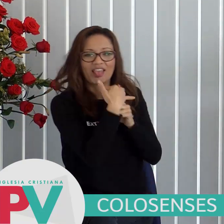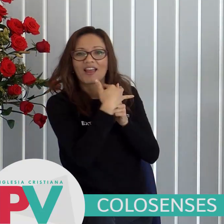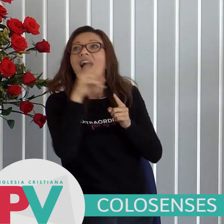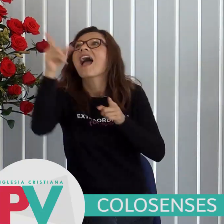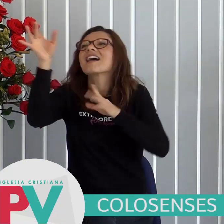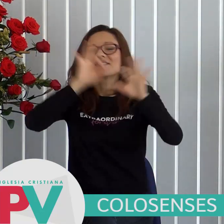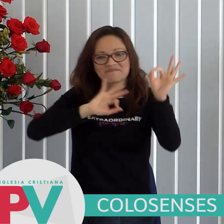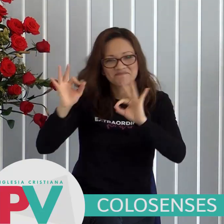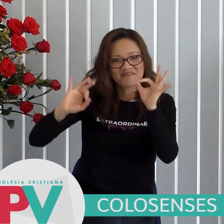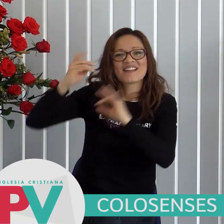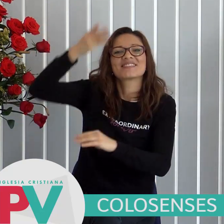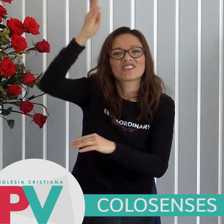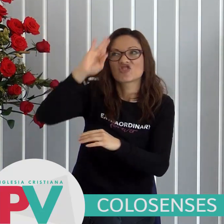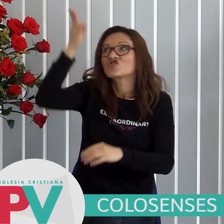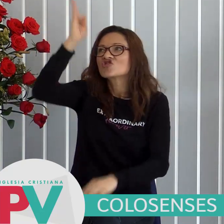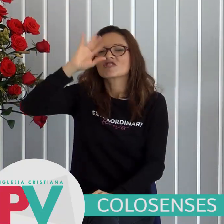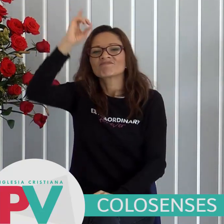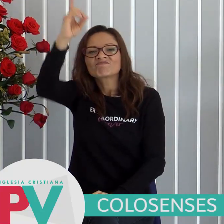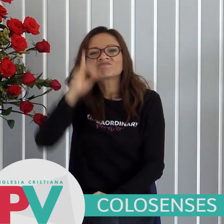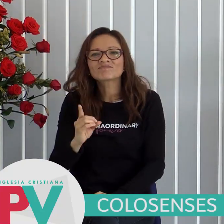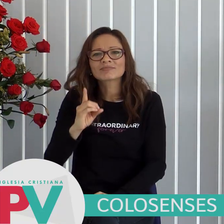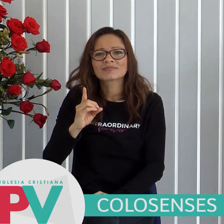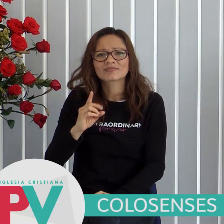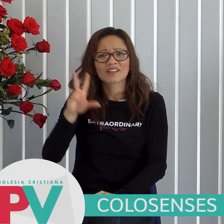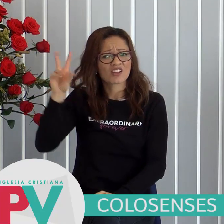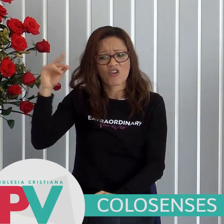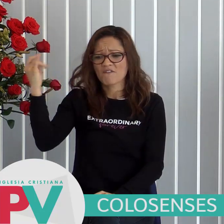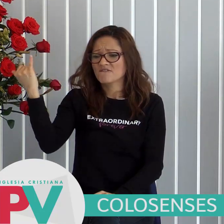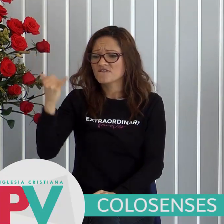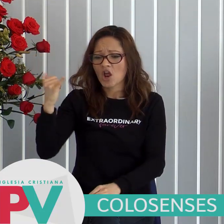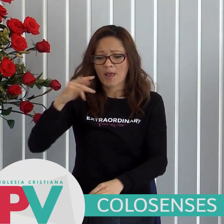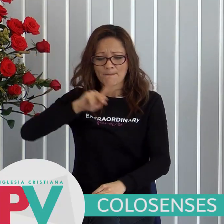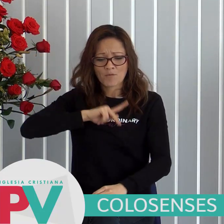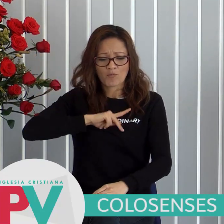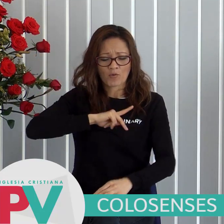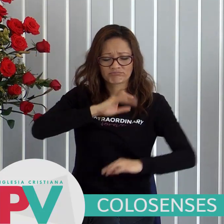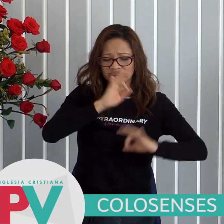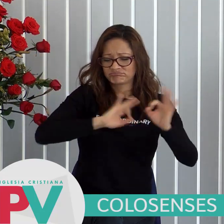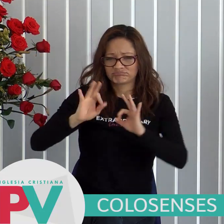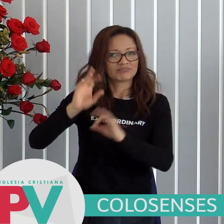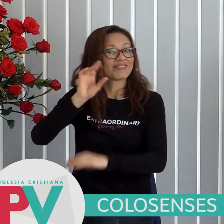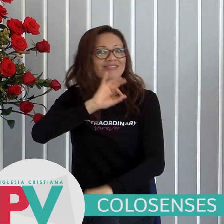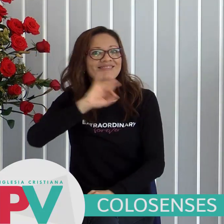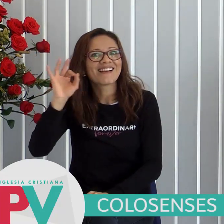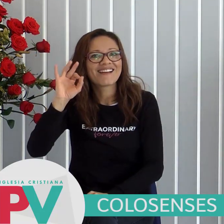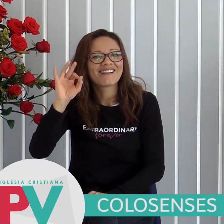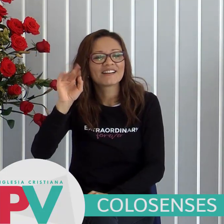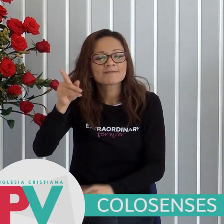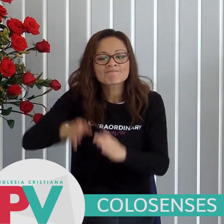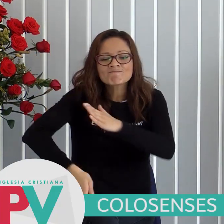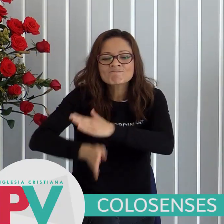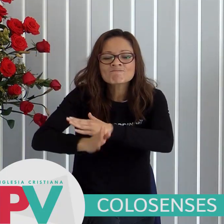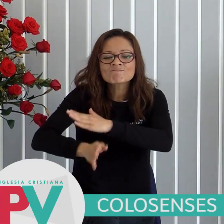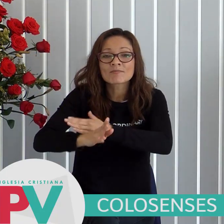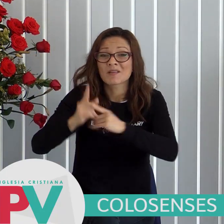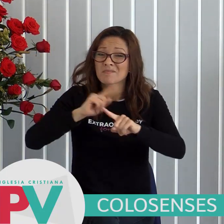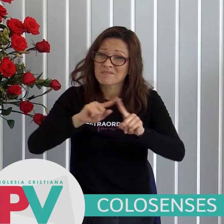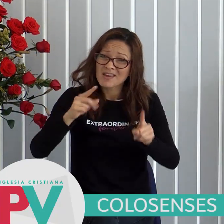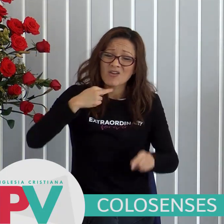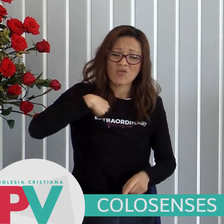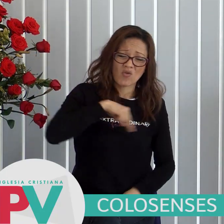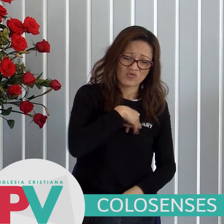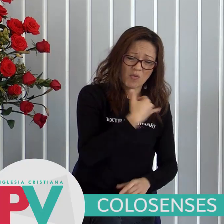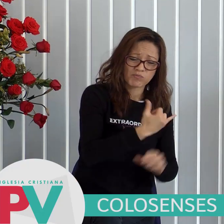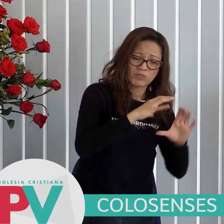de Dios. Eso fue lo que Dios determinó, de modo que Él no va a violar su propio plan. Pero nosotros estamos creyendo que